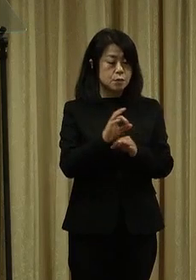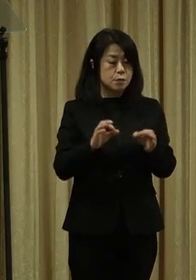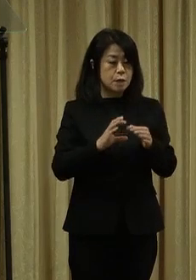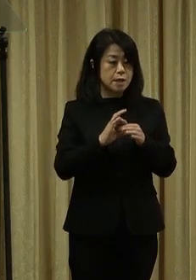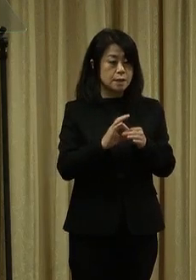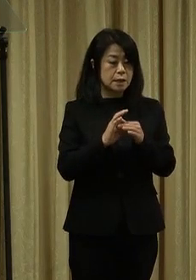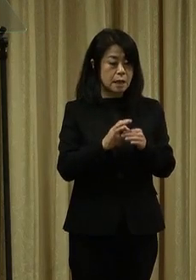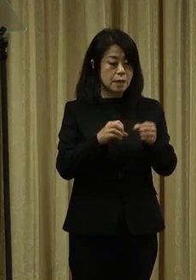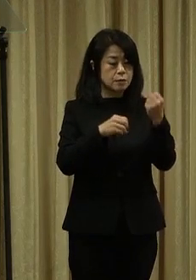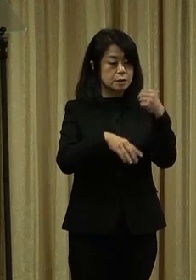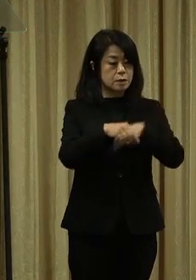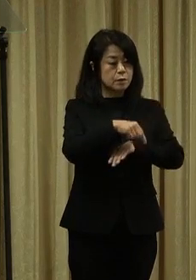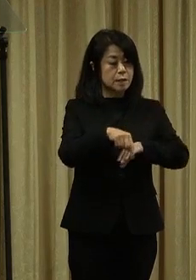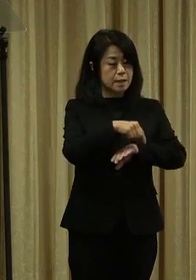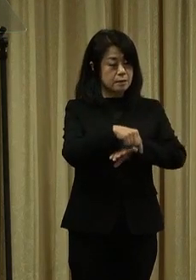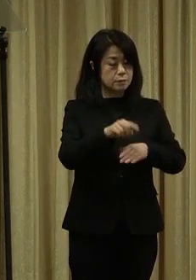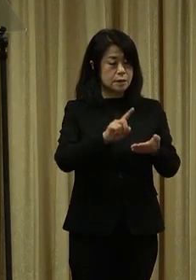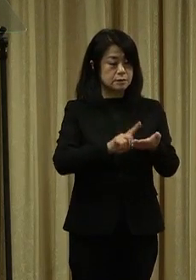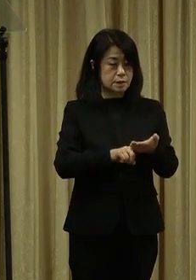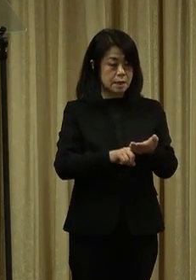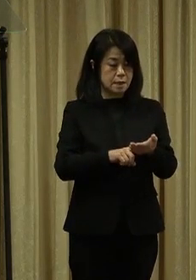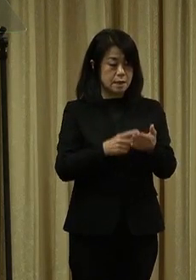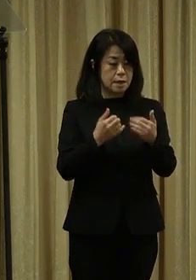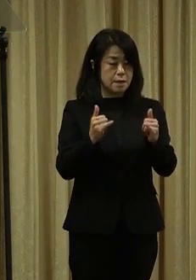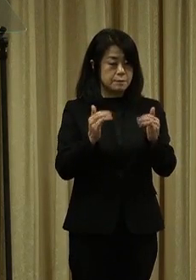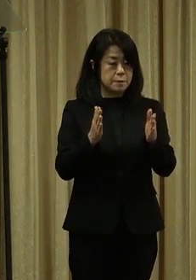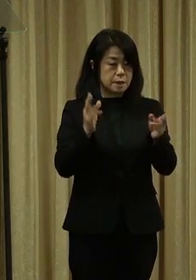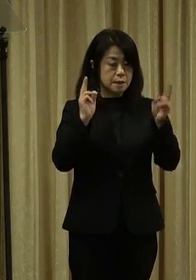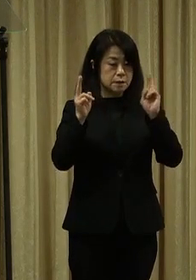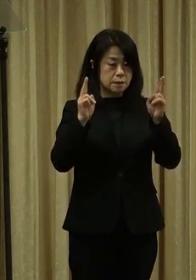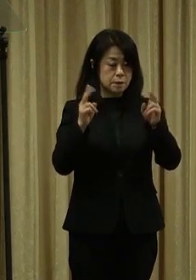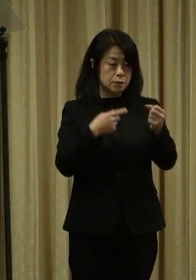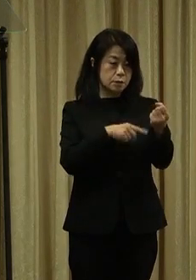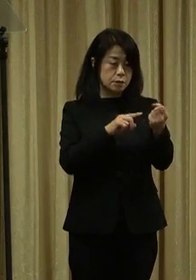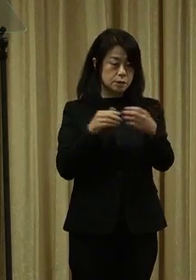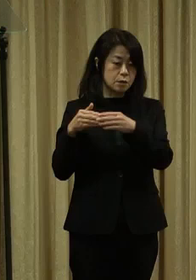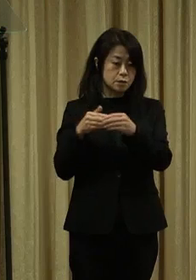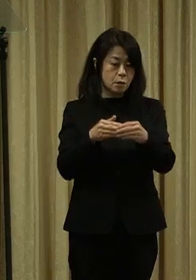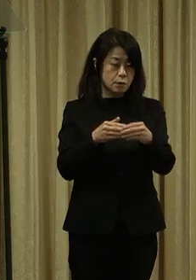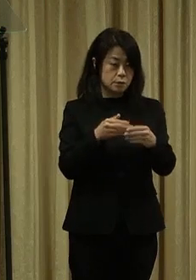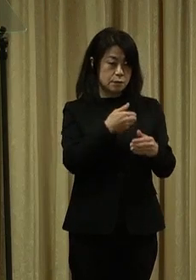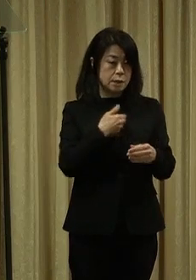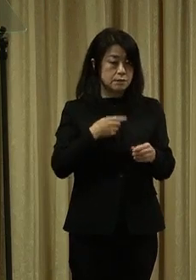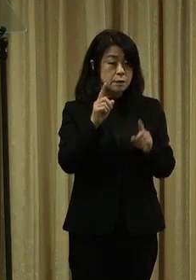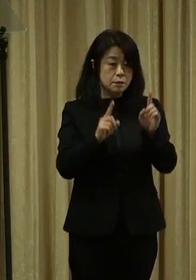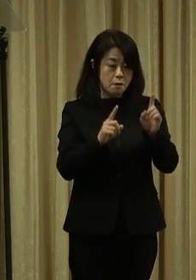かかる基本計画の策定と民間活力の導入可能性を調査します。